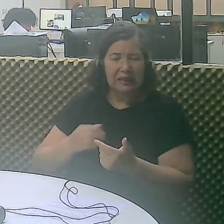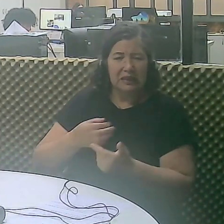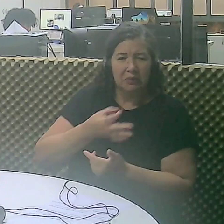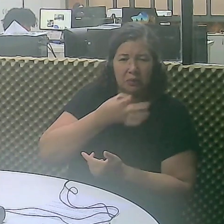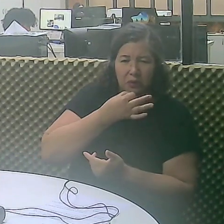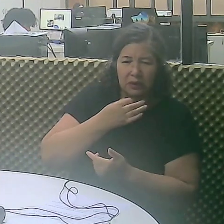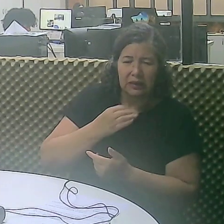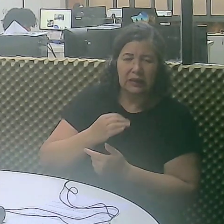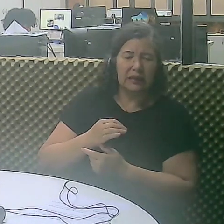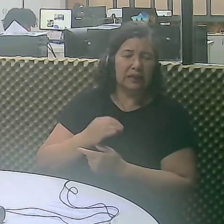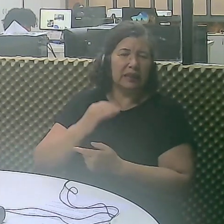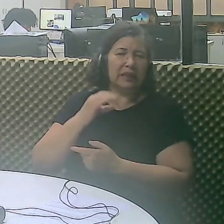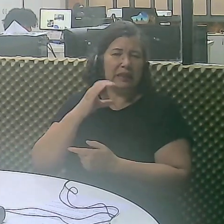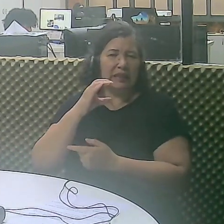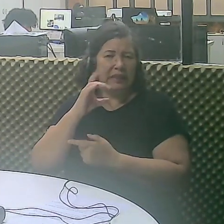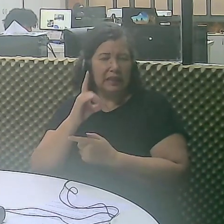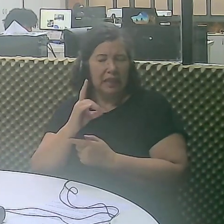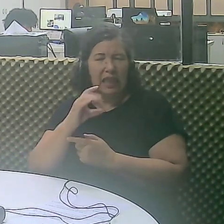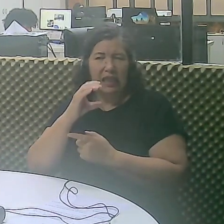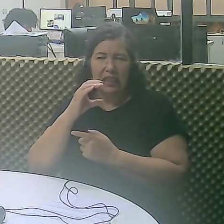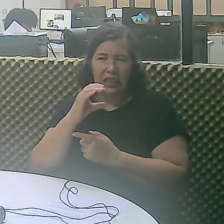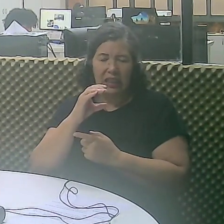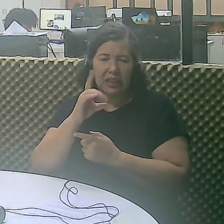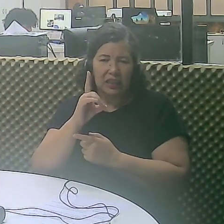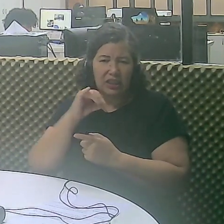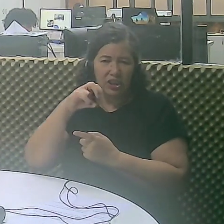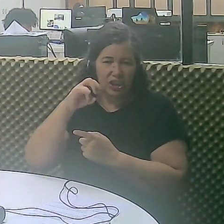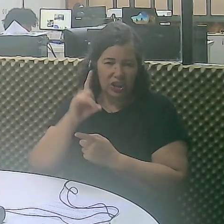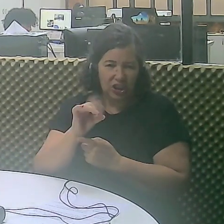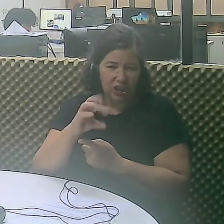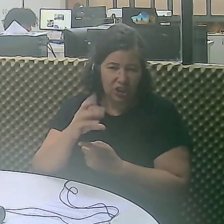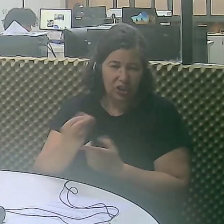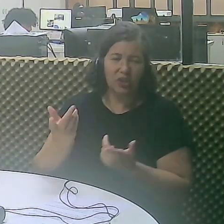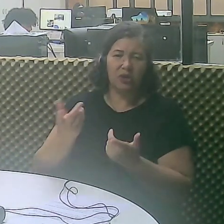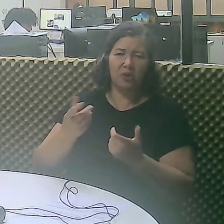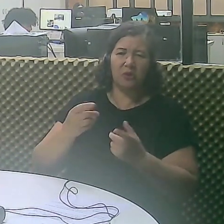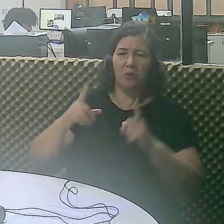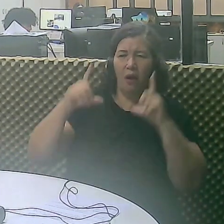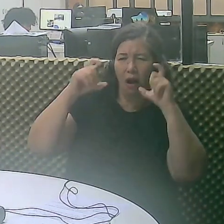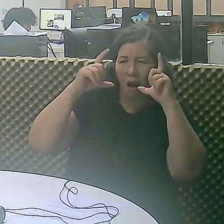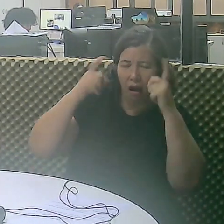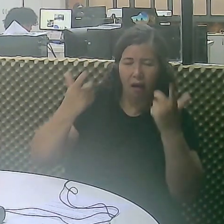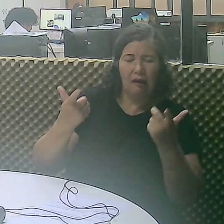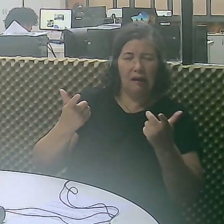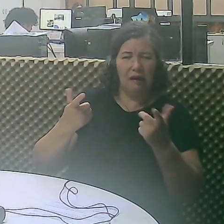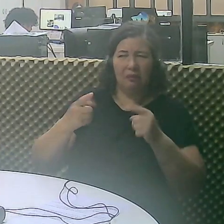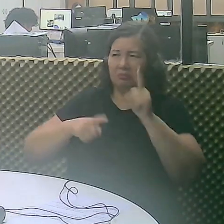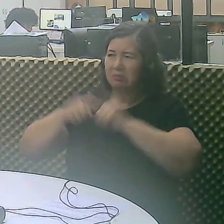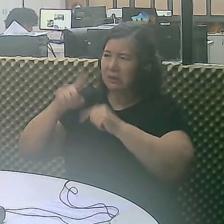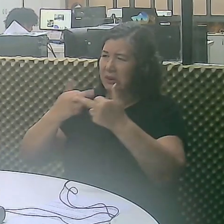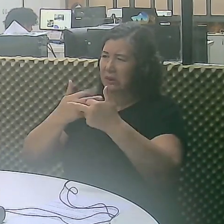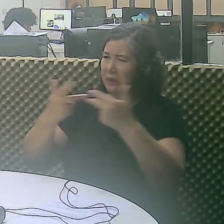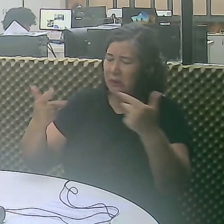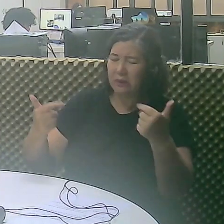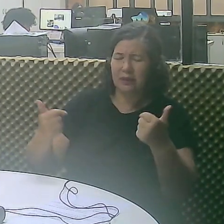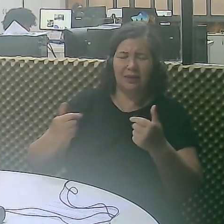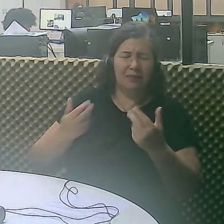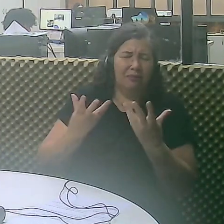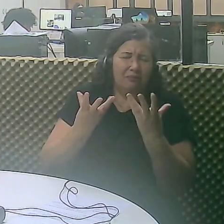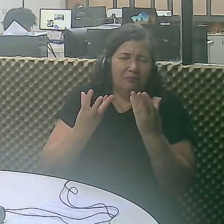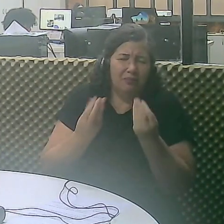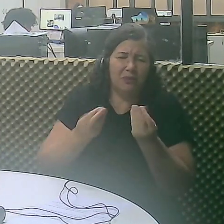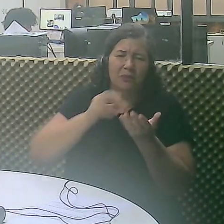livros, louças e porcelanas, câmeras analógicas, brinquedos, objetos de decoração, cerâmica, entre